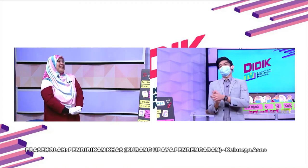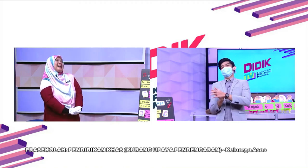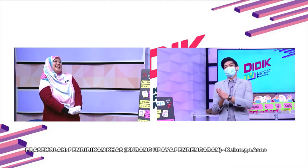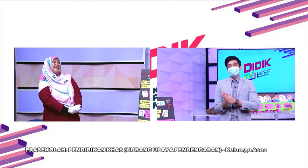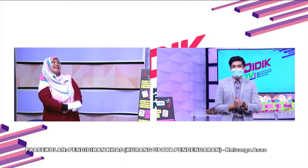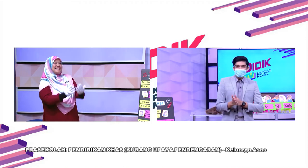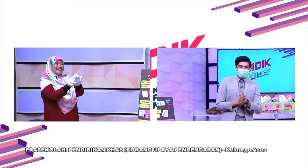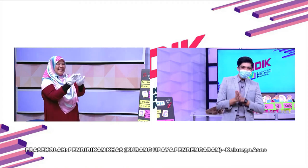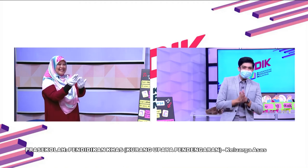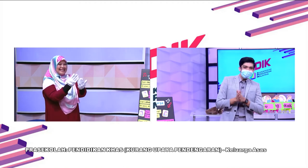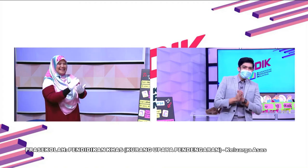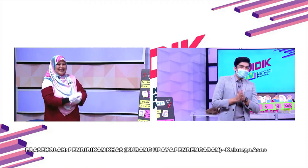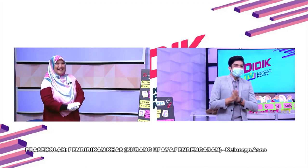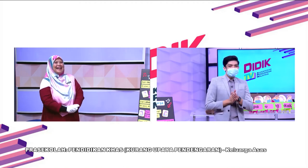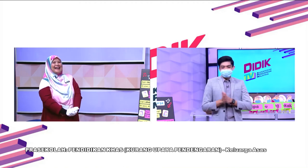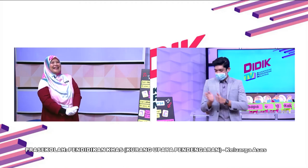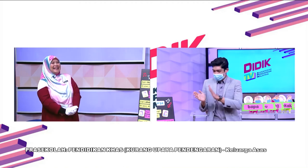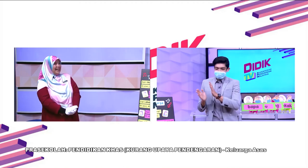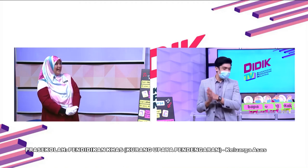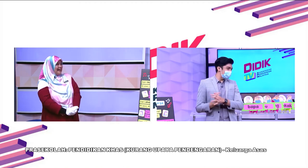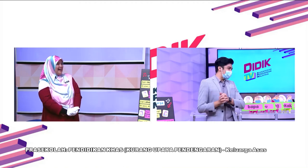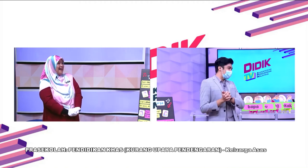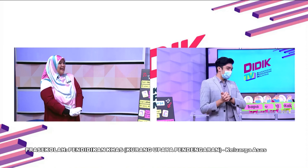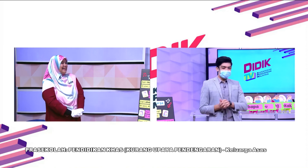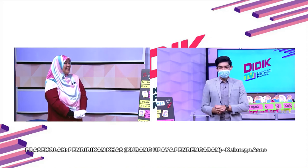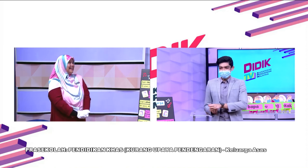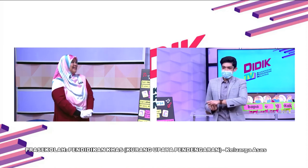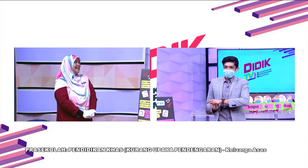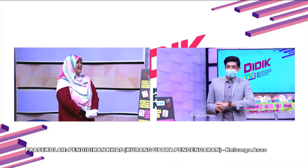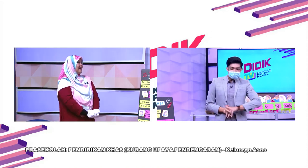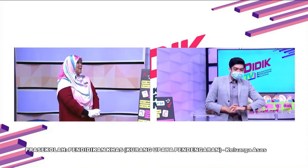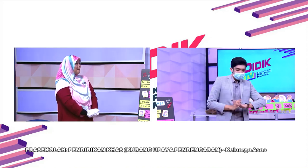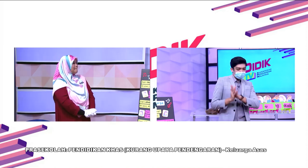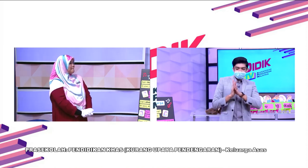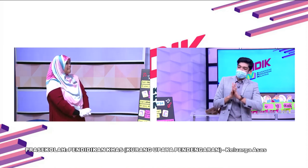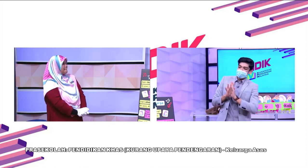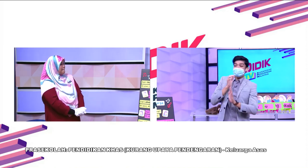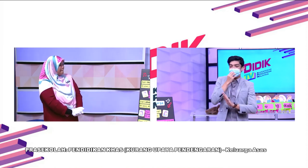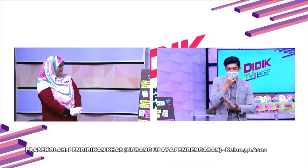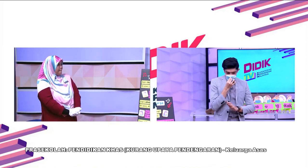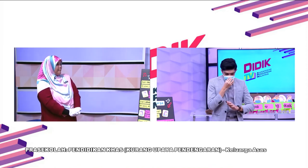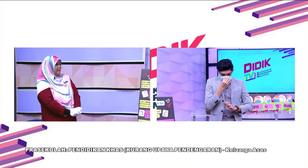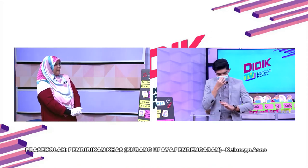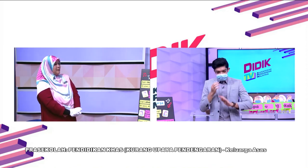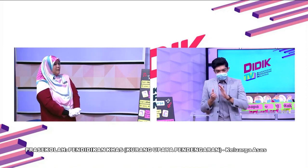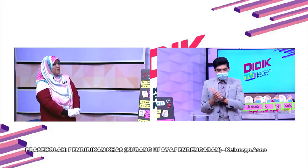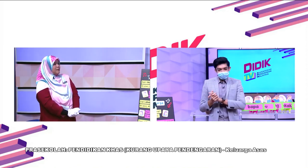juga Heru banyak belajar musik dua hari ini mungkin satu soale Wedi say lah Bagaimana